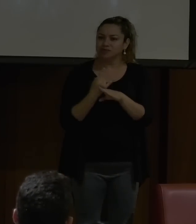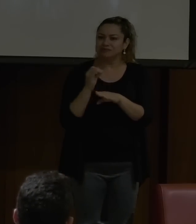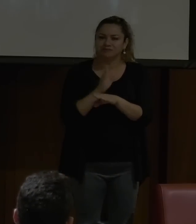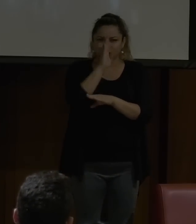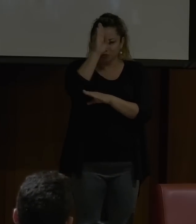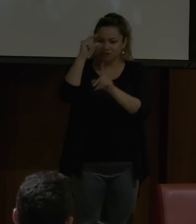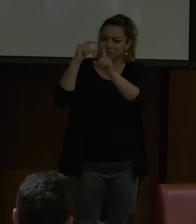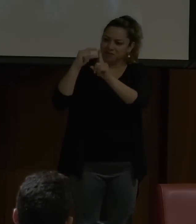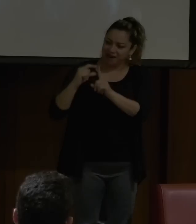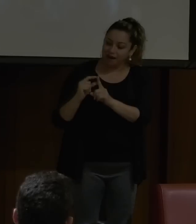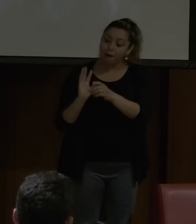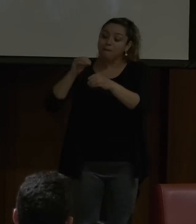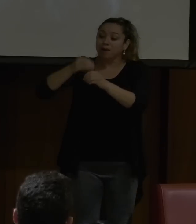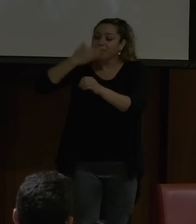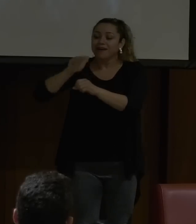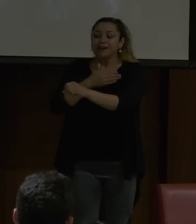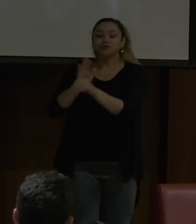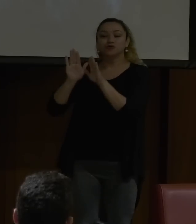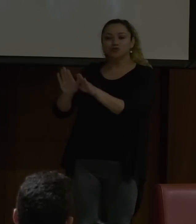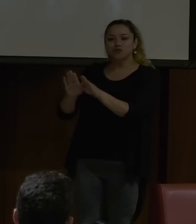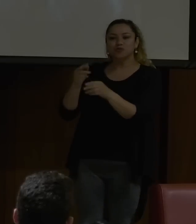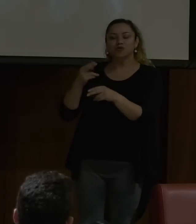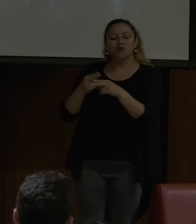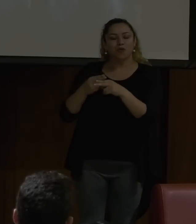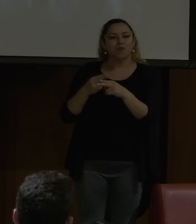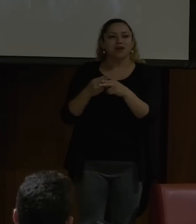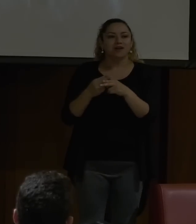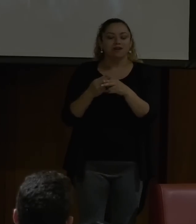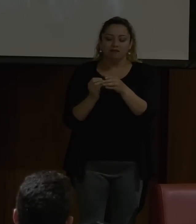un verso de uno de sus cantos, Un retoño perdido.